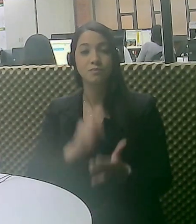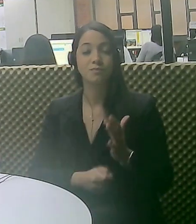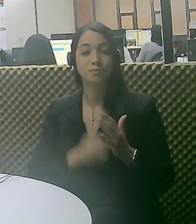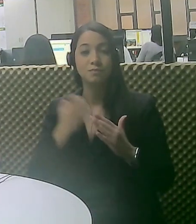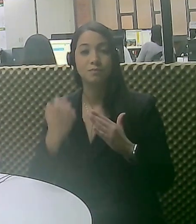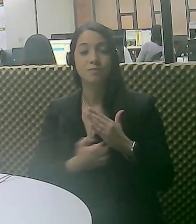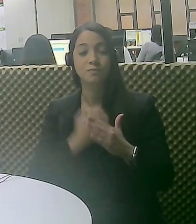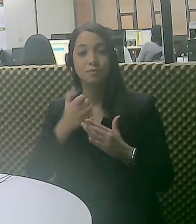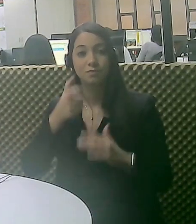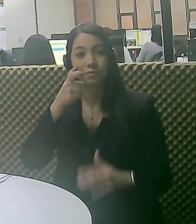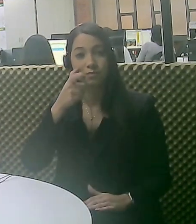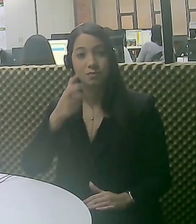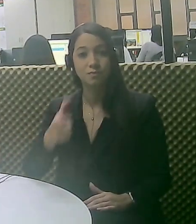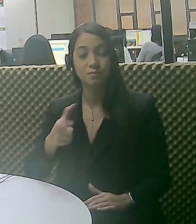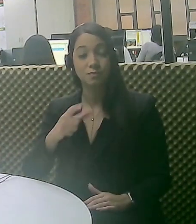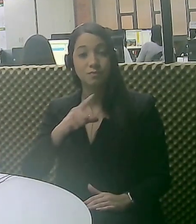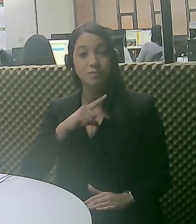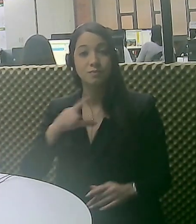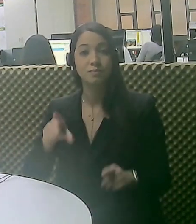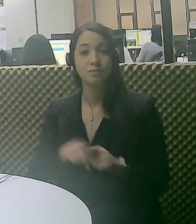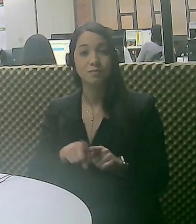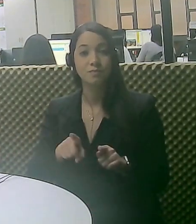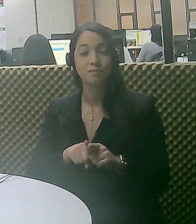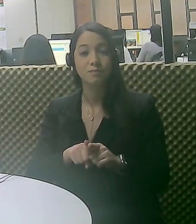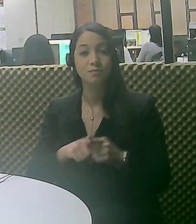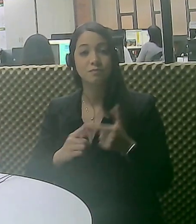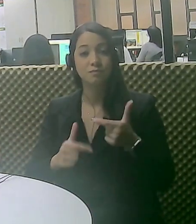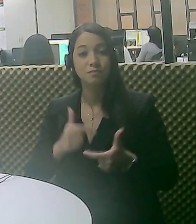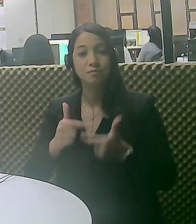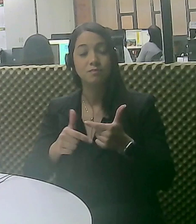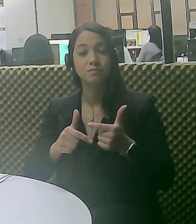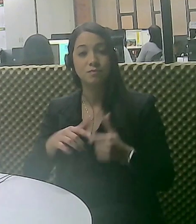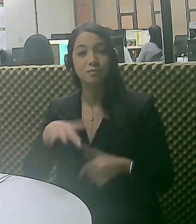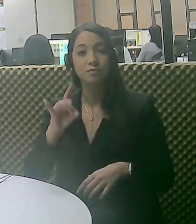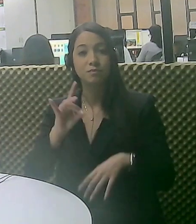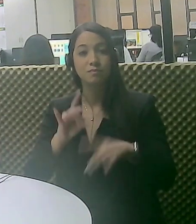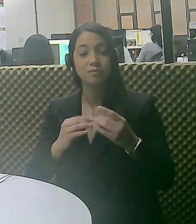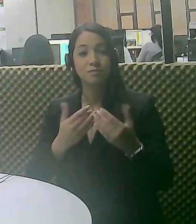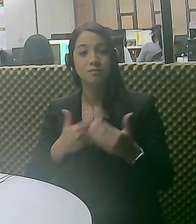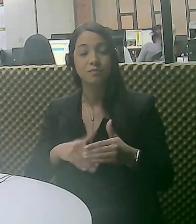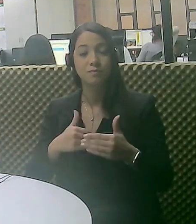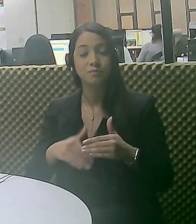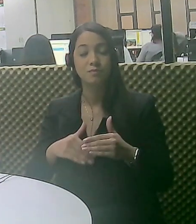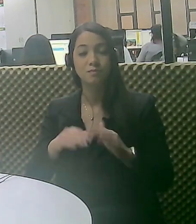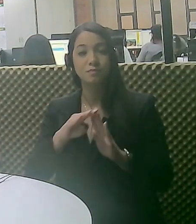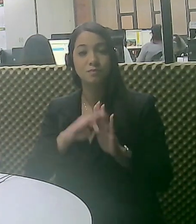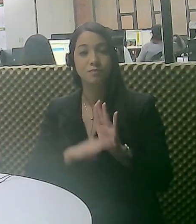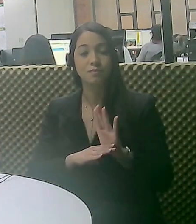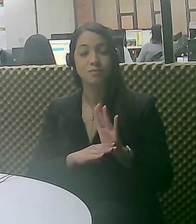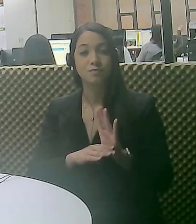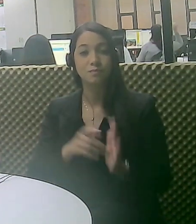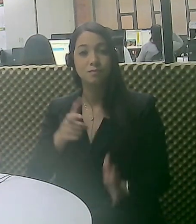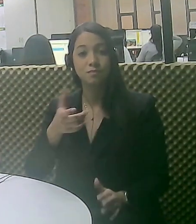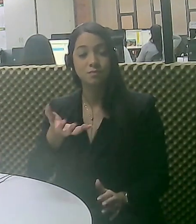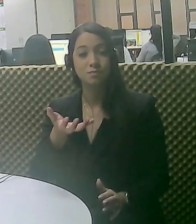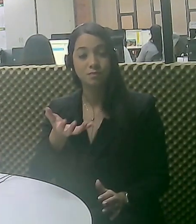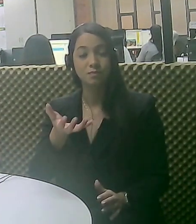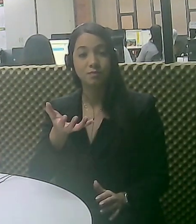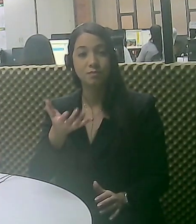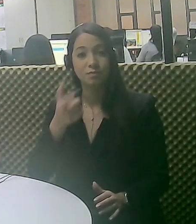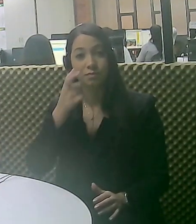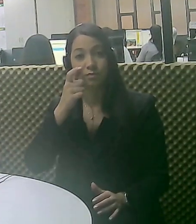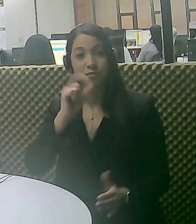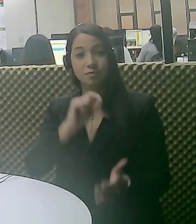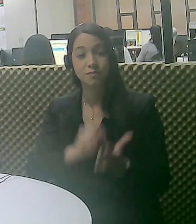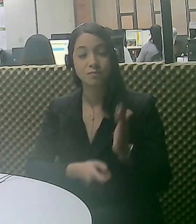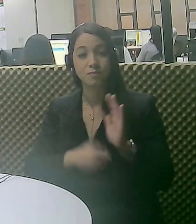empresas interessadas, há espaço para a realização de processos seletivos programados. Os candidatos em busca de colocação podem